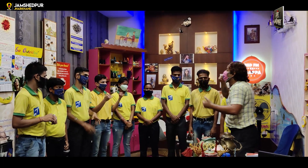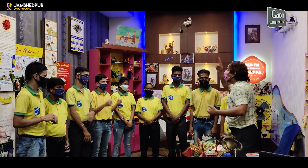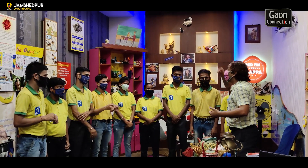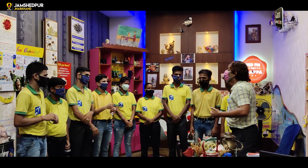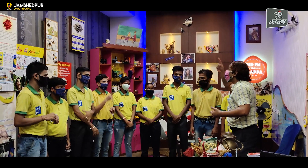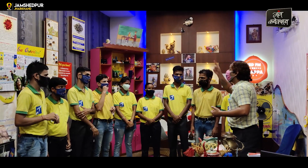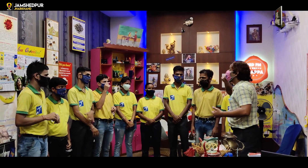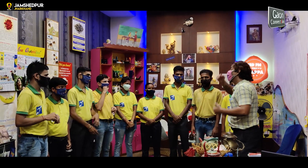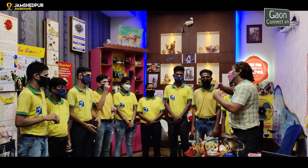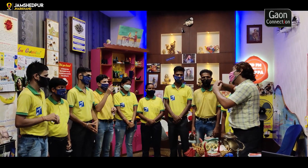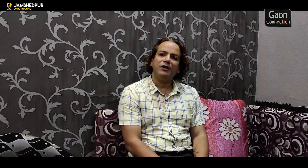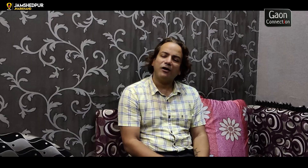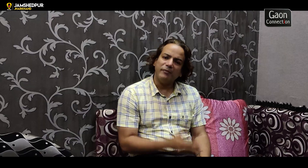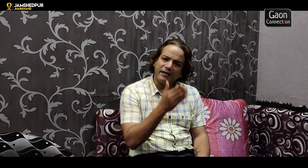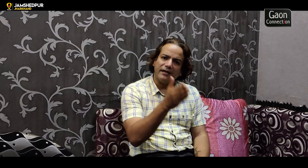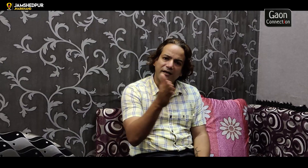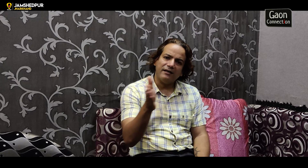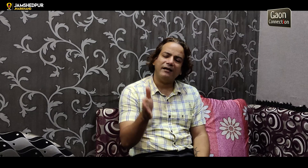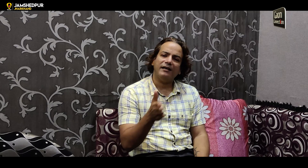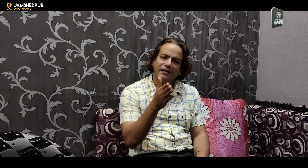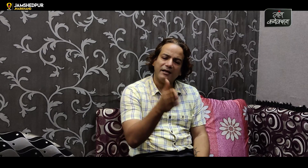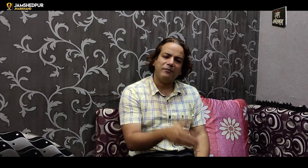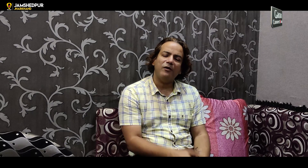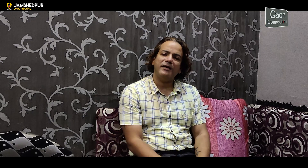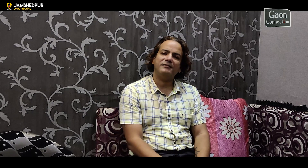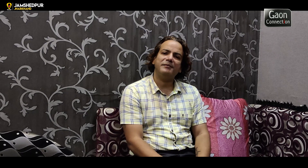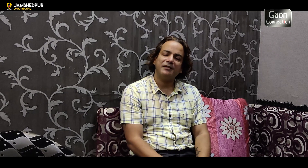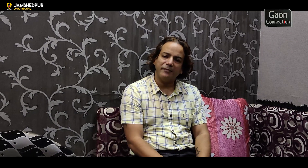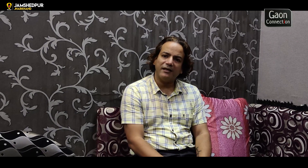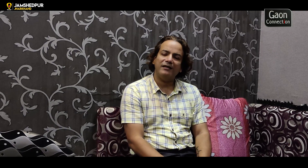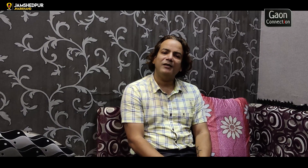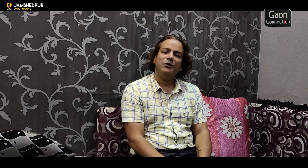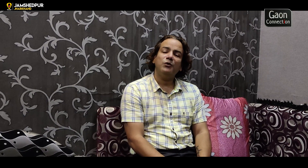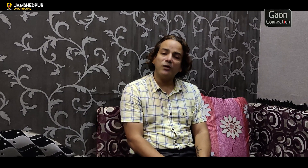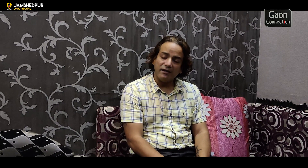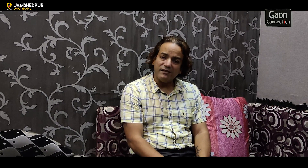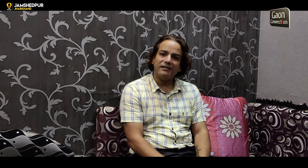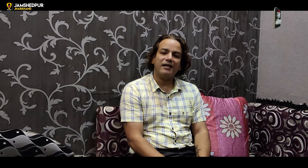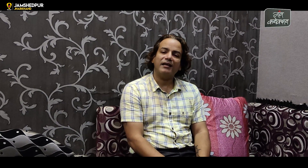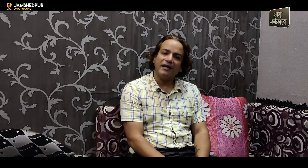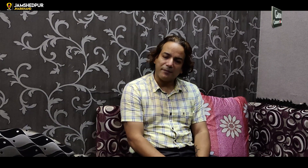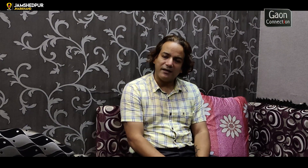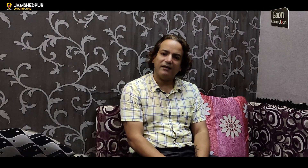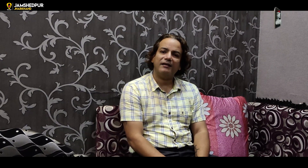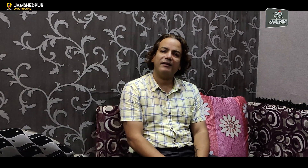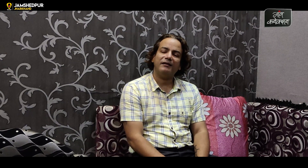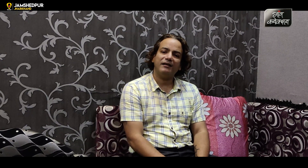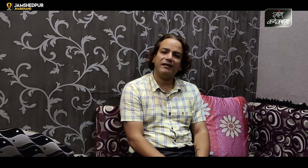सब से मेरी मुलाकात हुई, और मैं एक एक के घर गया, एक एक के मॉम डैड से मैं जब मिला, उनको कन्विंस किया कि नहीं, आपके घर के लड़के